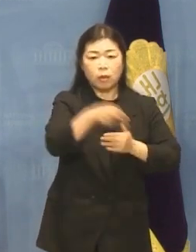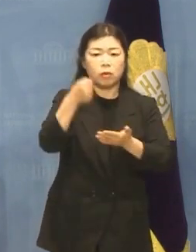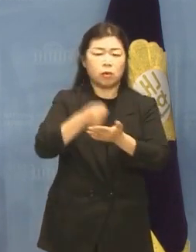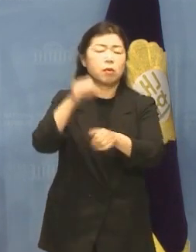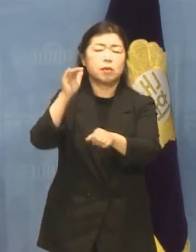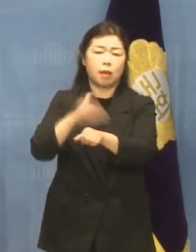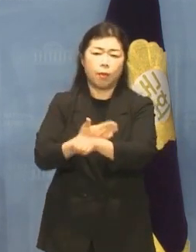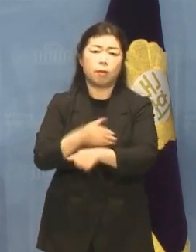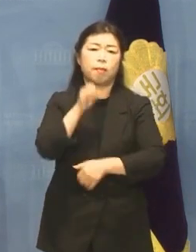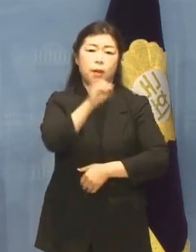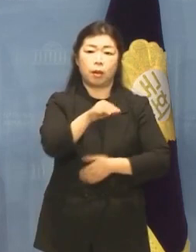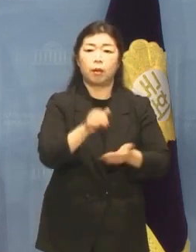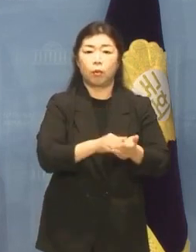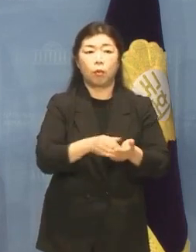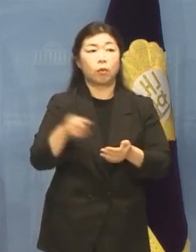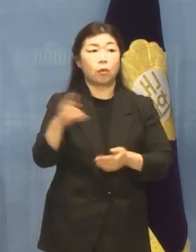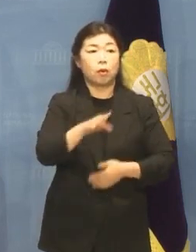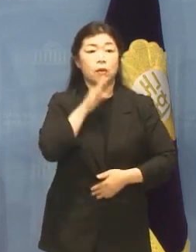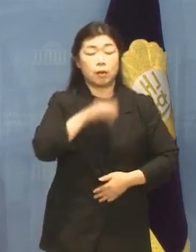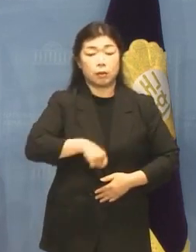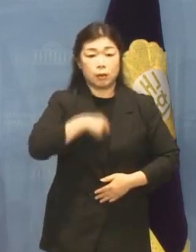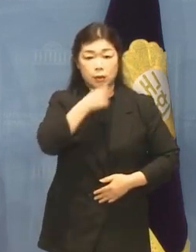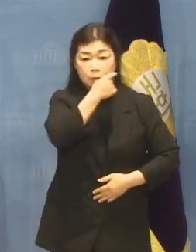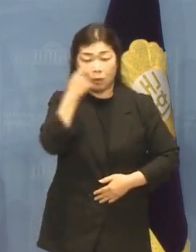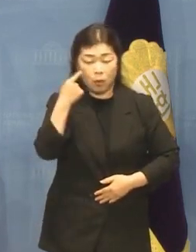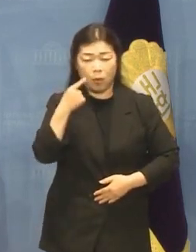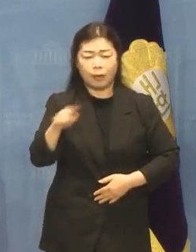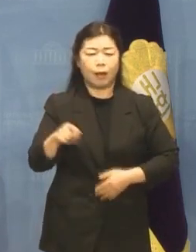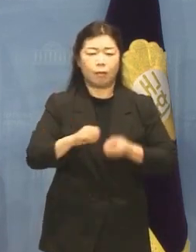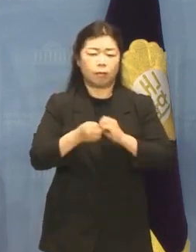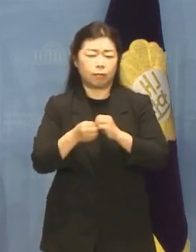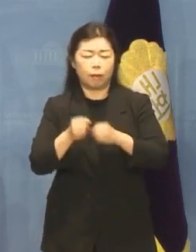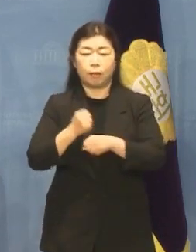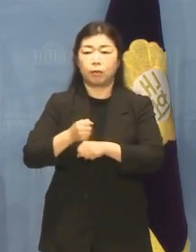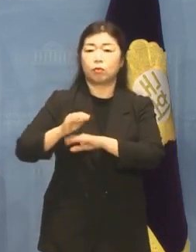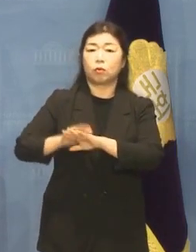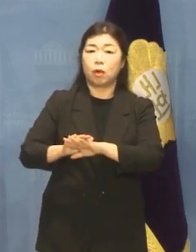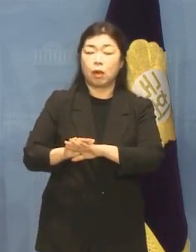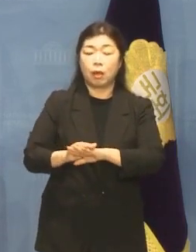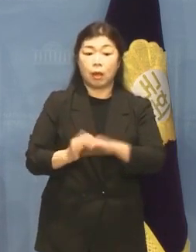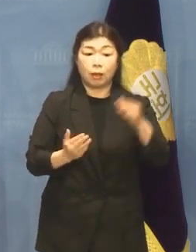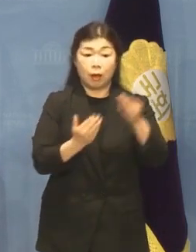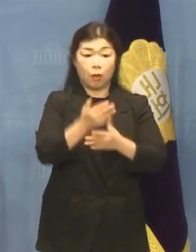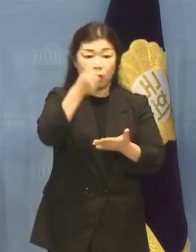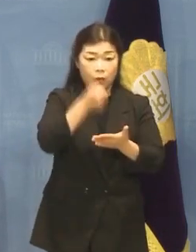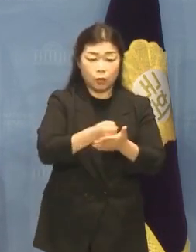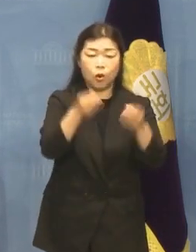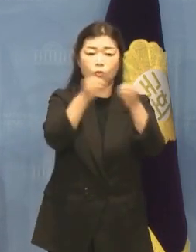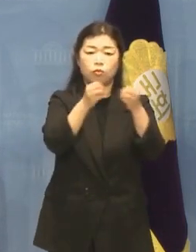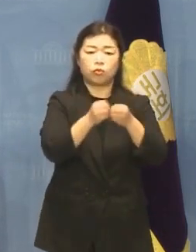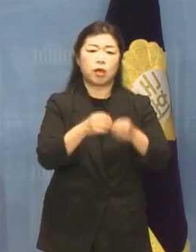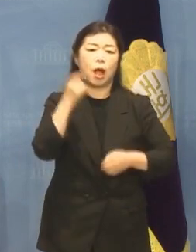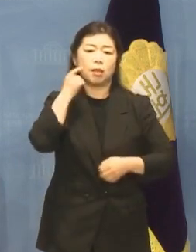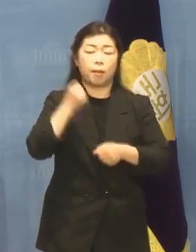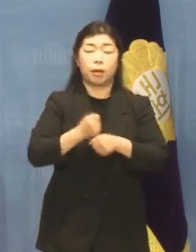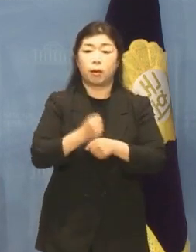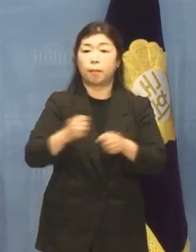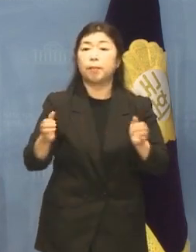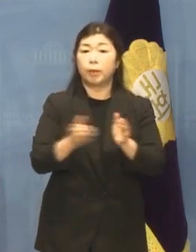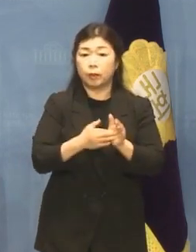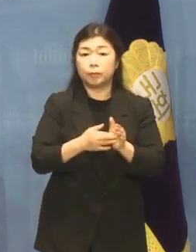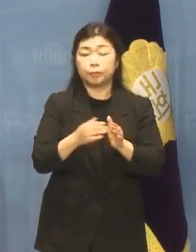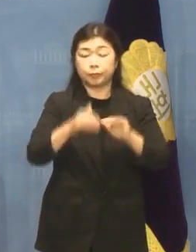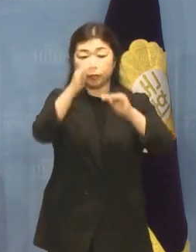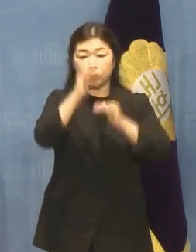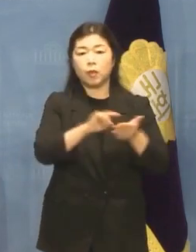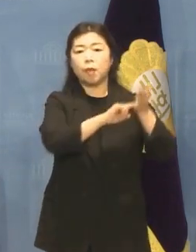없는 것처럼 사실 및 증거관계를 왜곡해서 사건 결정문을 허위 작성하고 이러한 허위 내용을